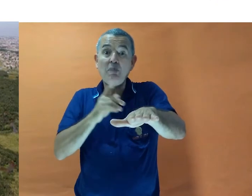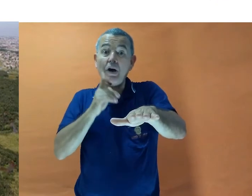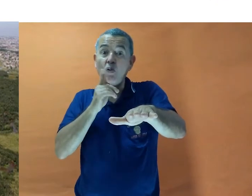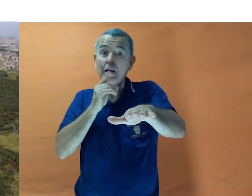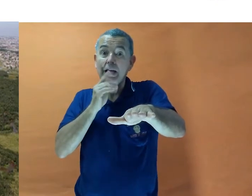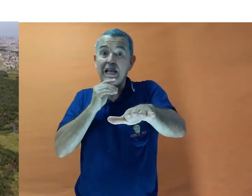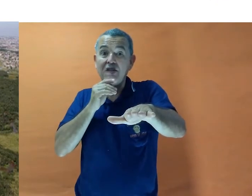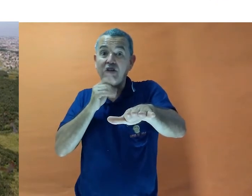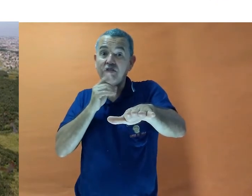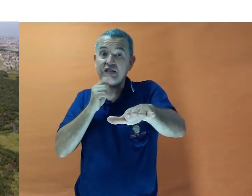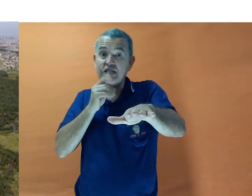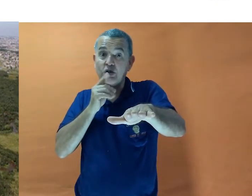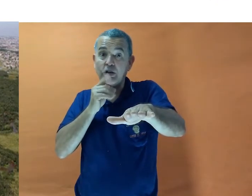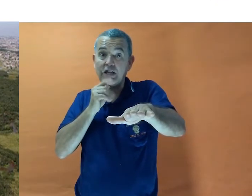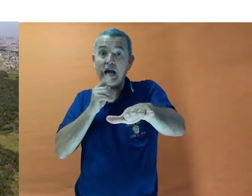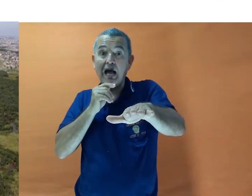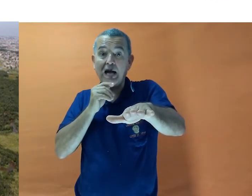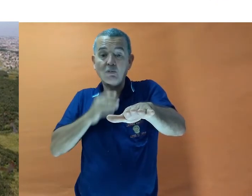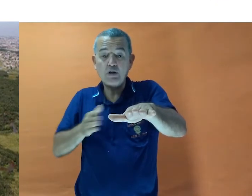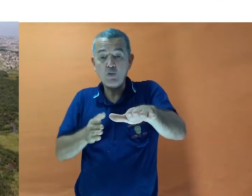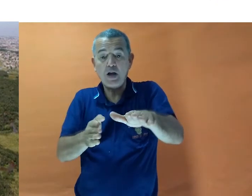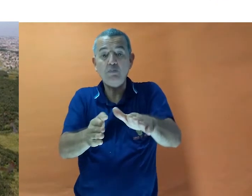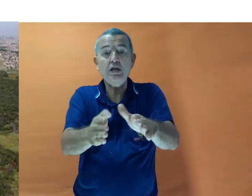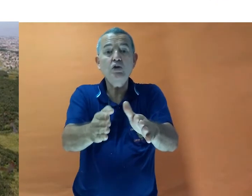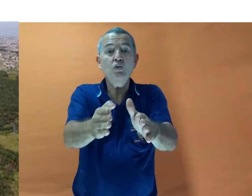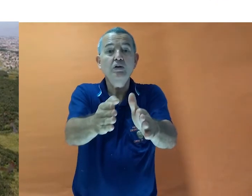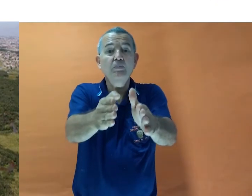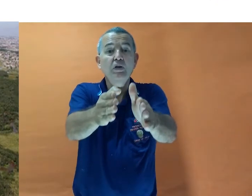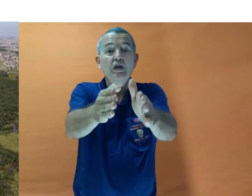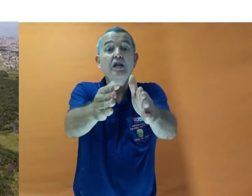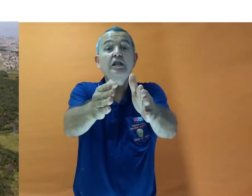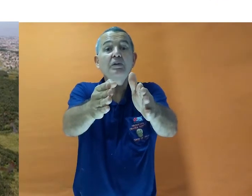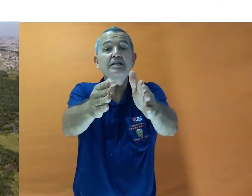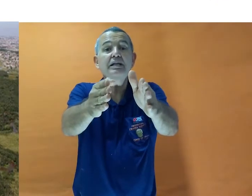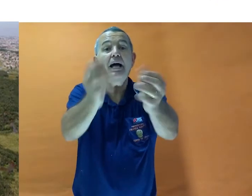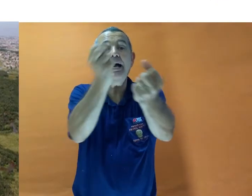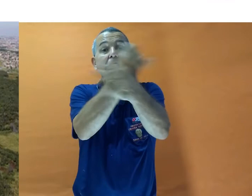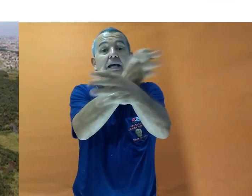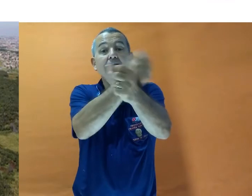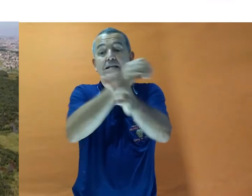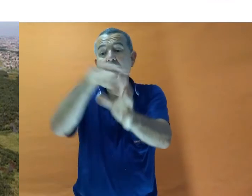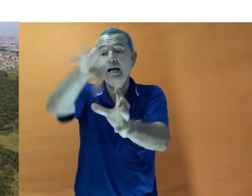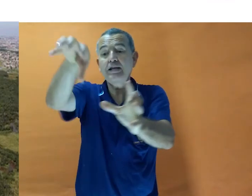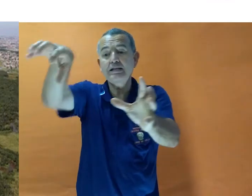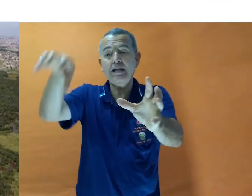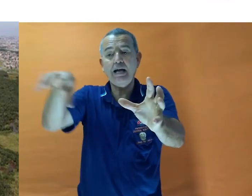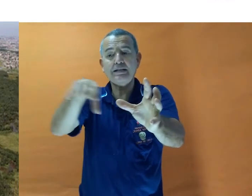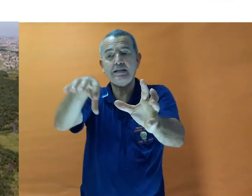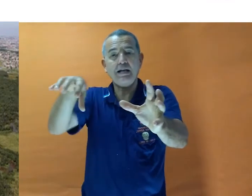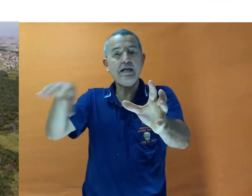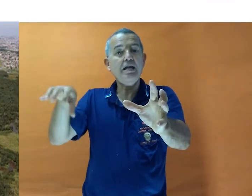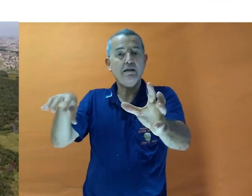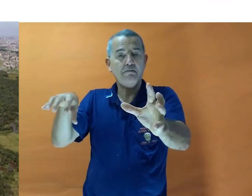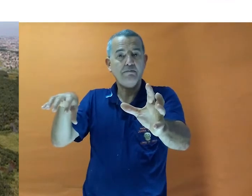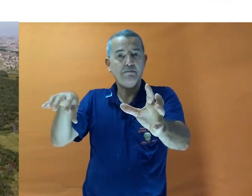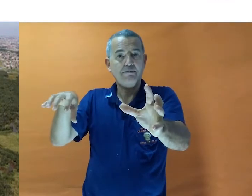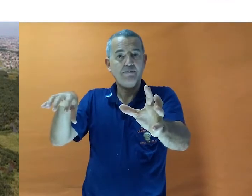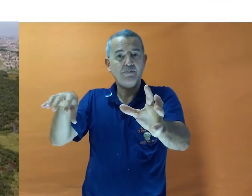com essa mão, ele vai fazendo aqui a água e o caminho. E tem uma cidade, e a cidade e as casas